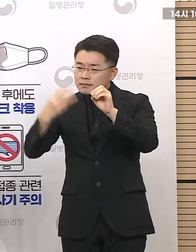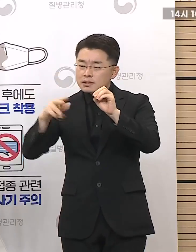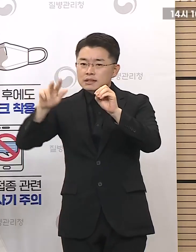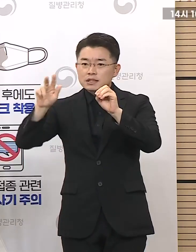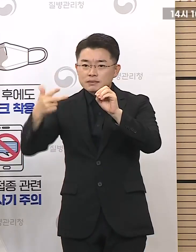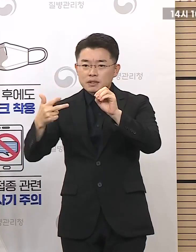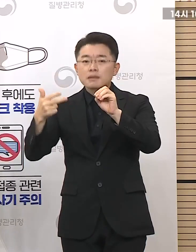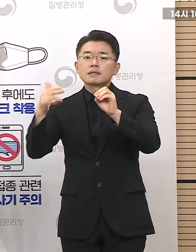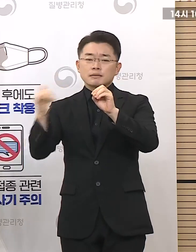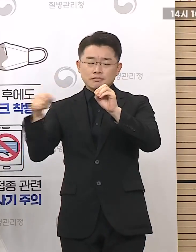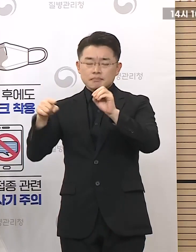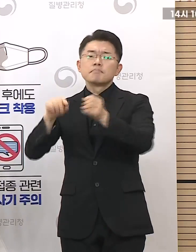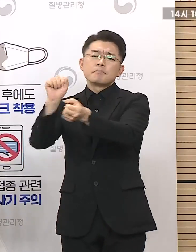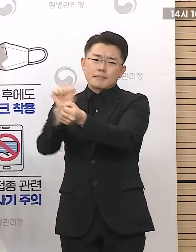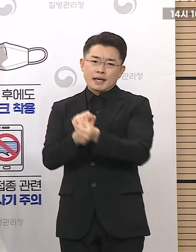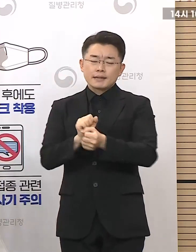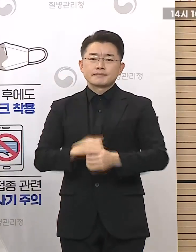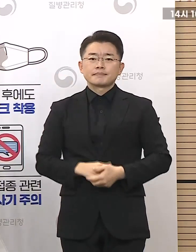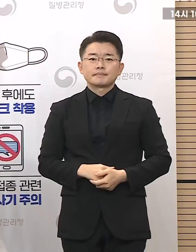3,855명입니다.